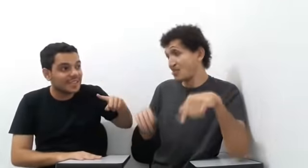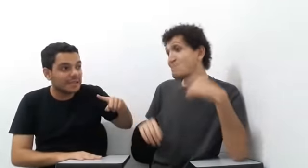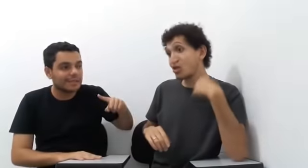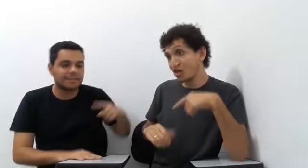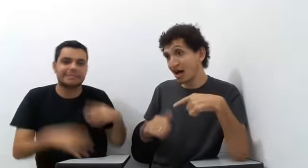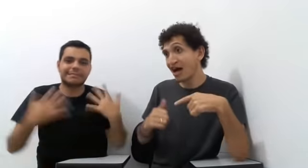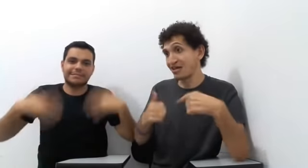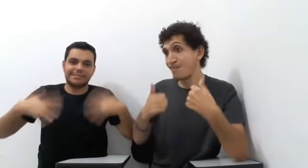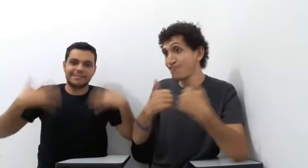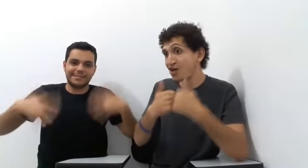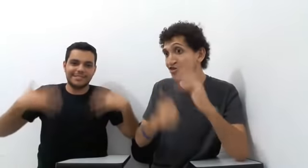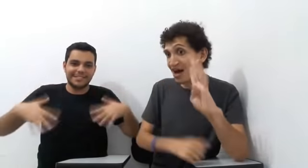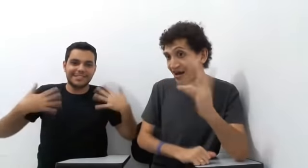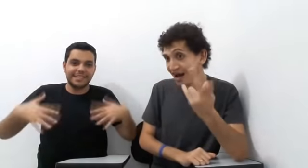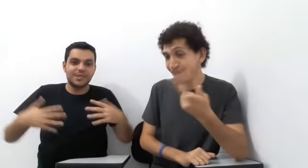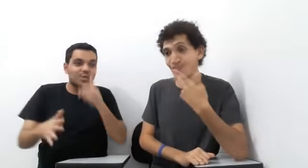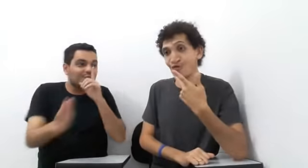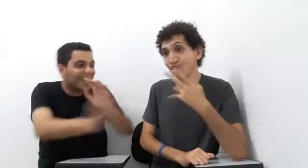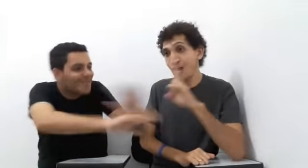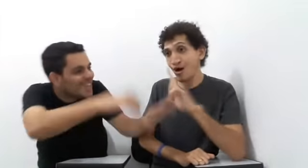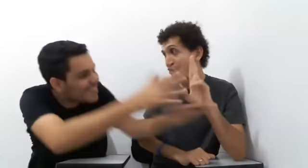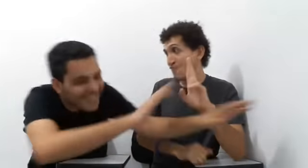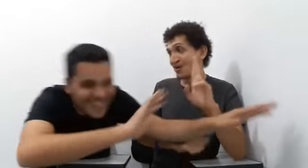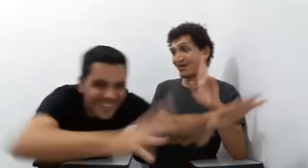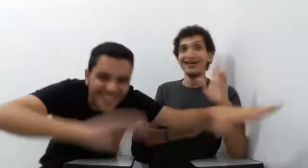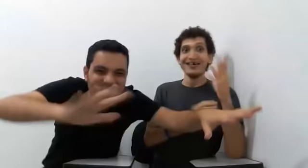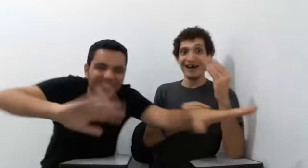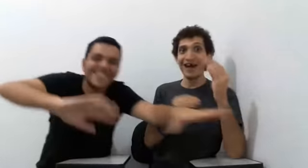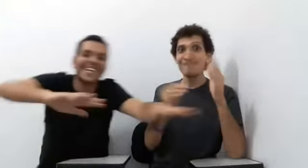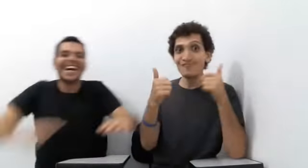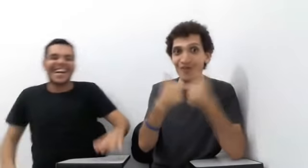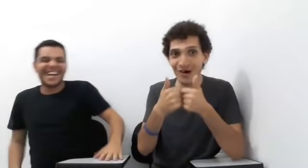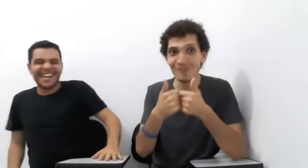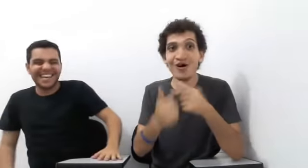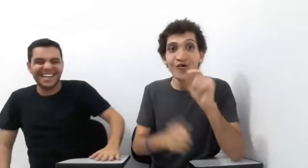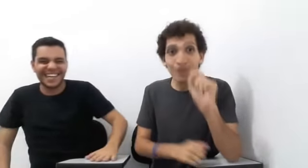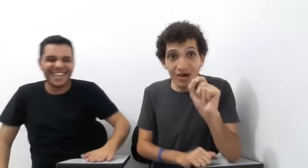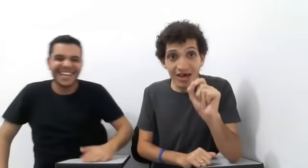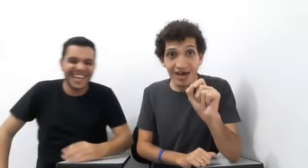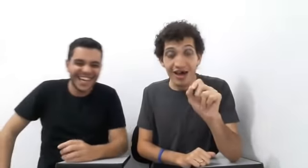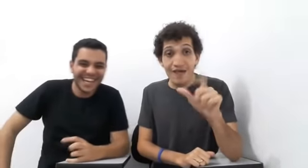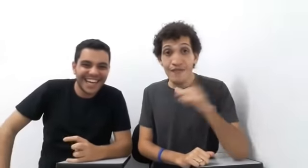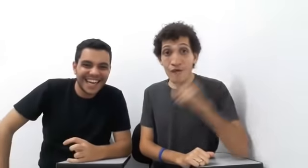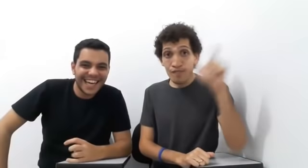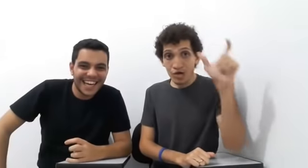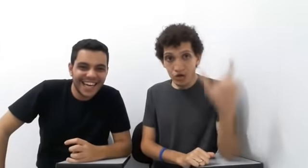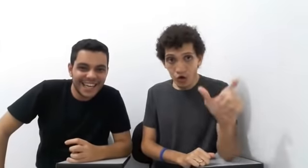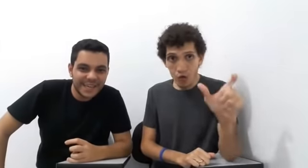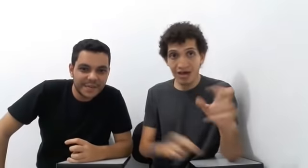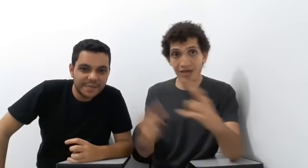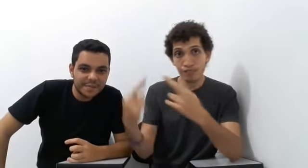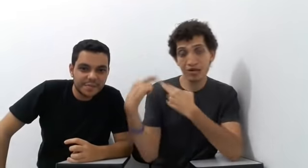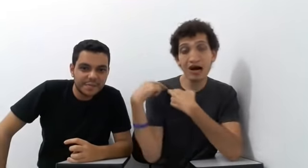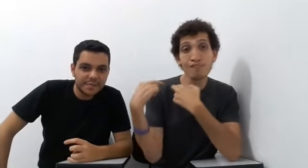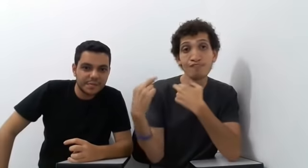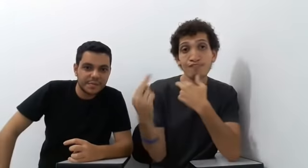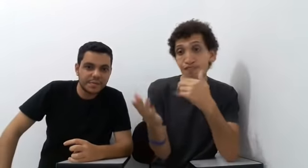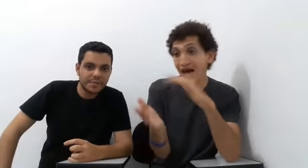Minas Gerais, é perto de BH, eu não posso Tá falar. bom. Tá muito próximo. Por quê? Tem uma pessoa responsável na área